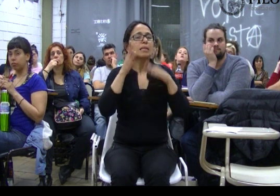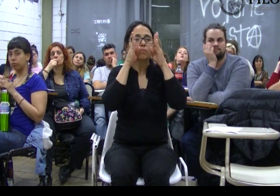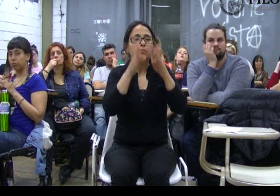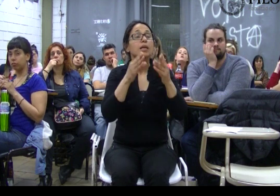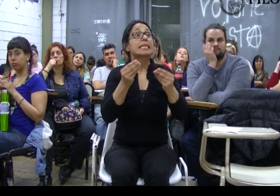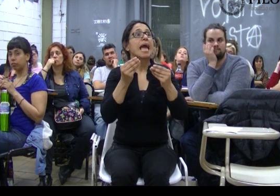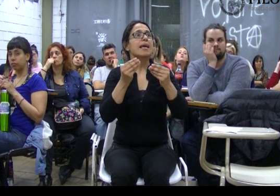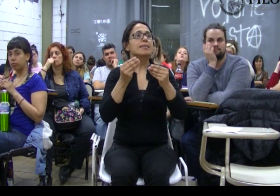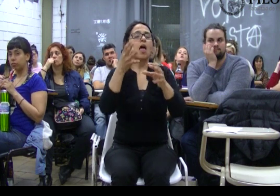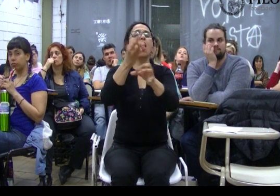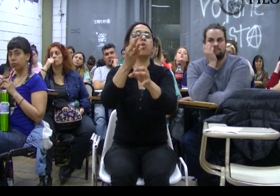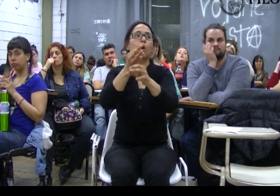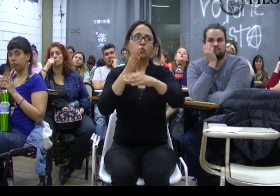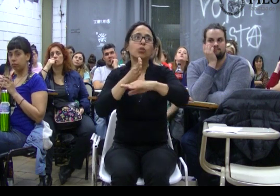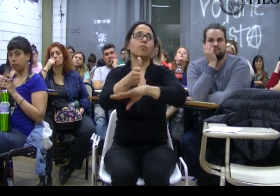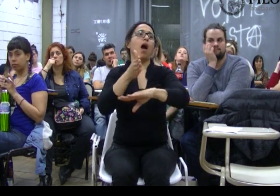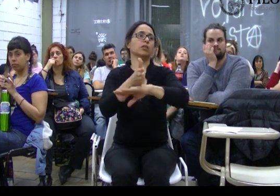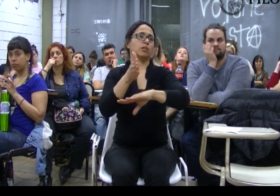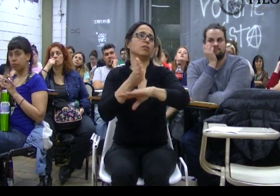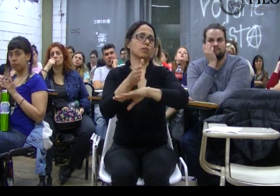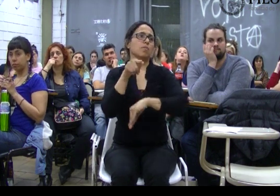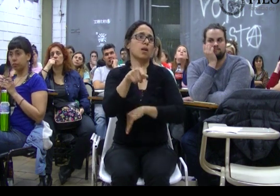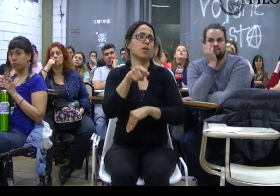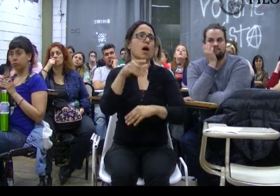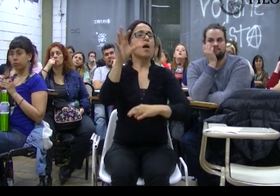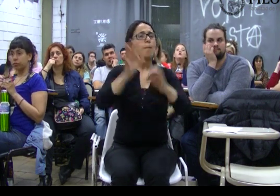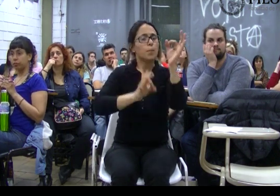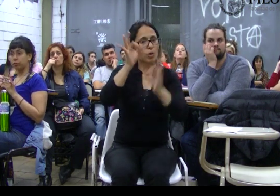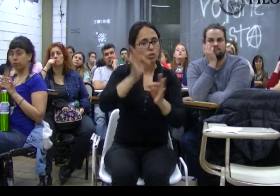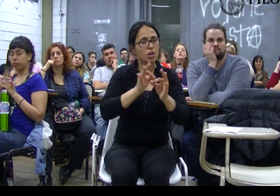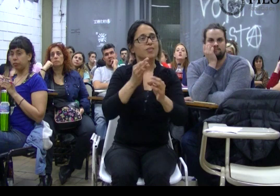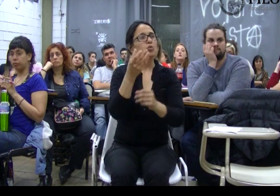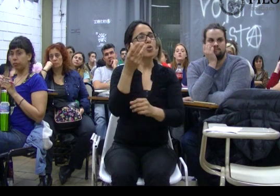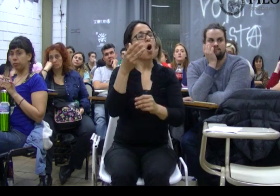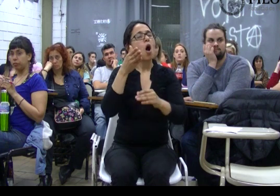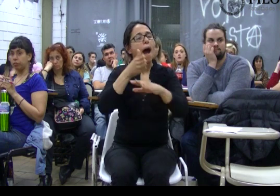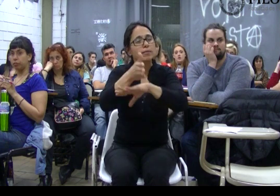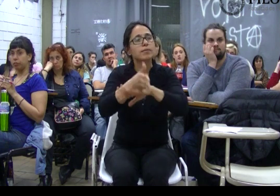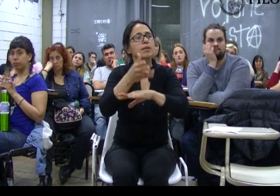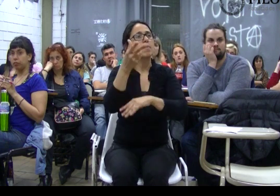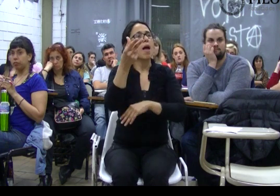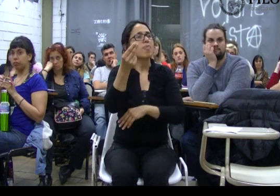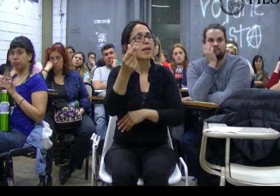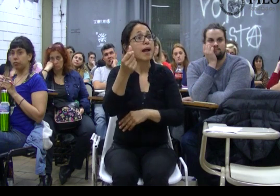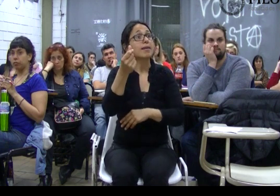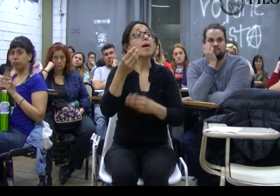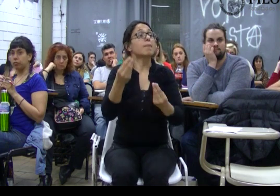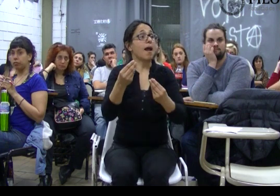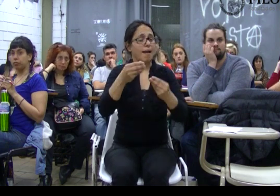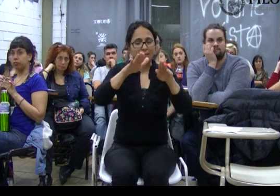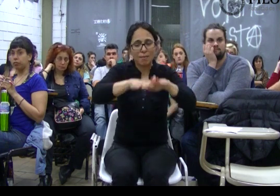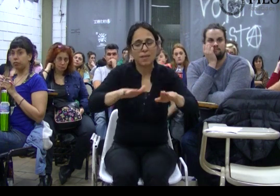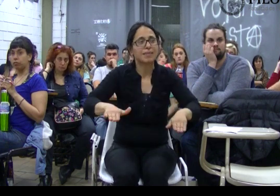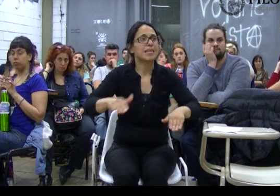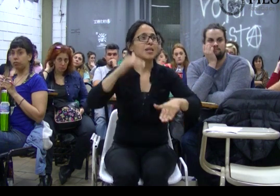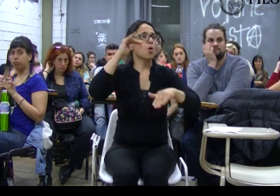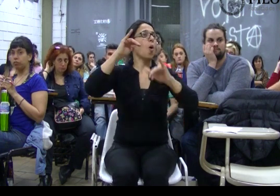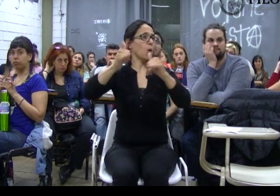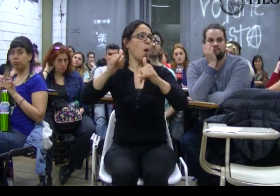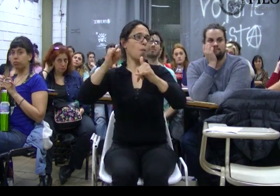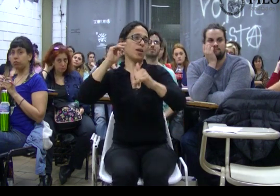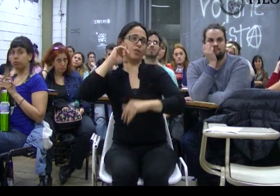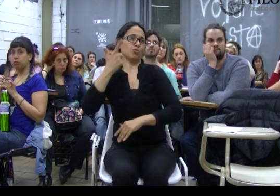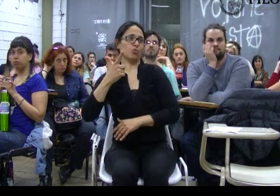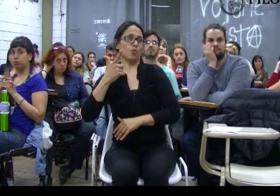accesibilidad en la educación, a proyectos accesibles y de calidad para niñas, niños y jóvenes